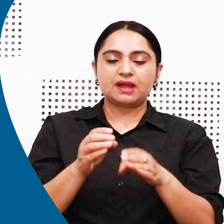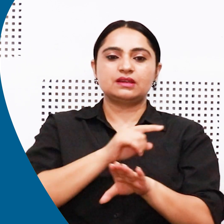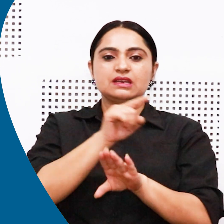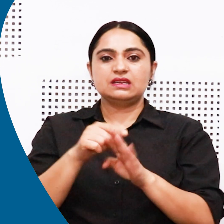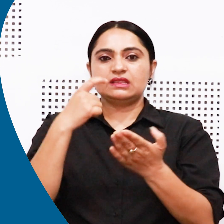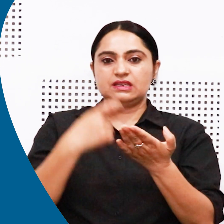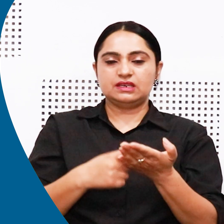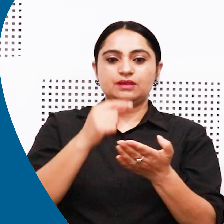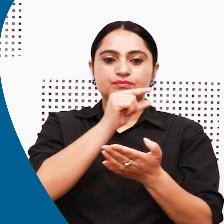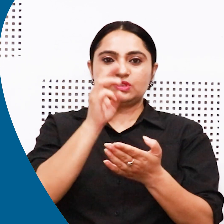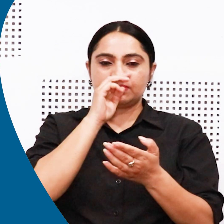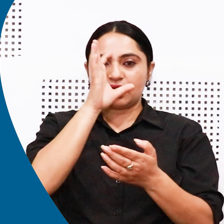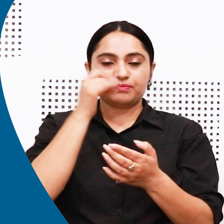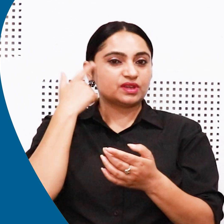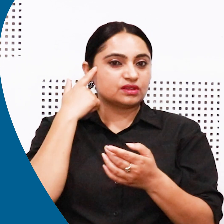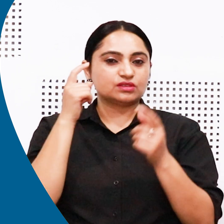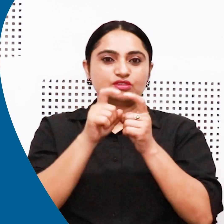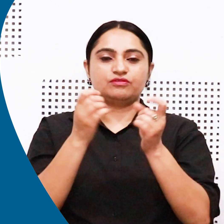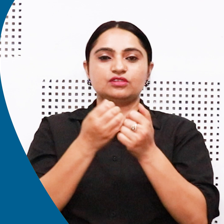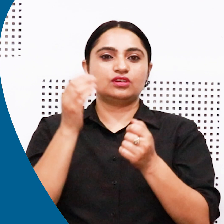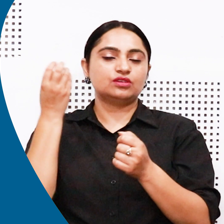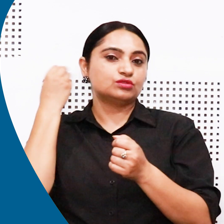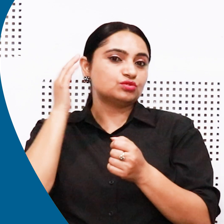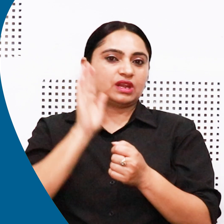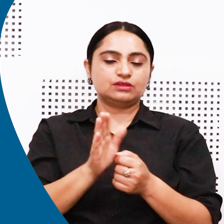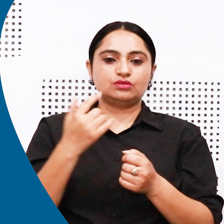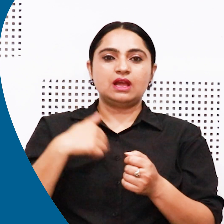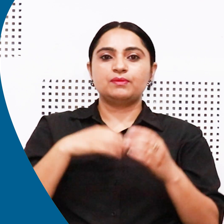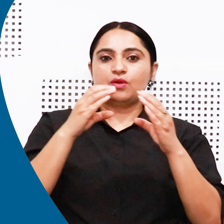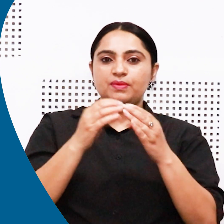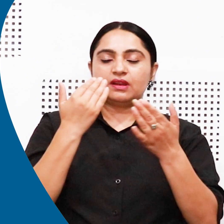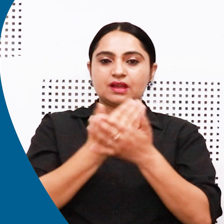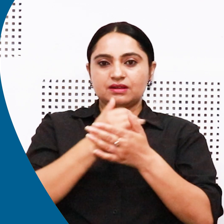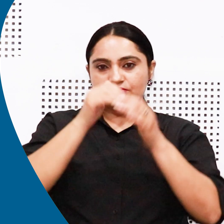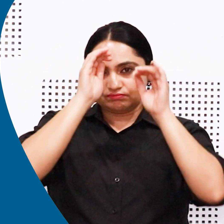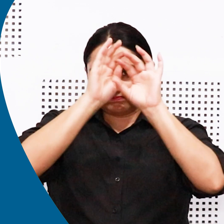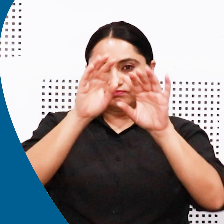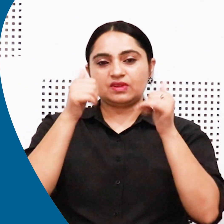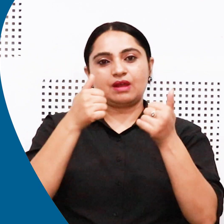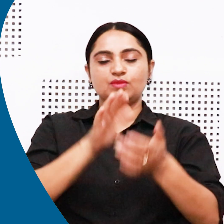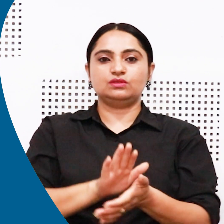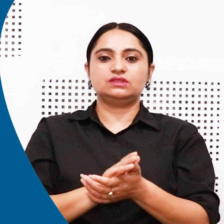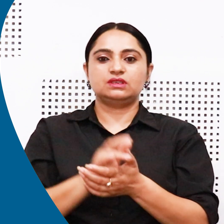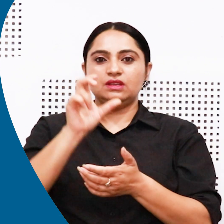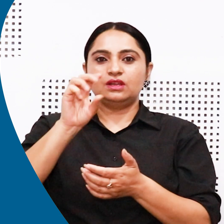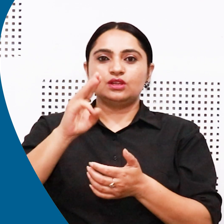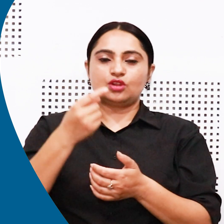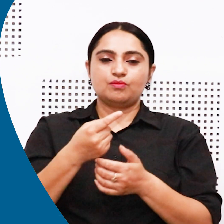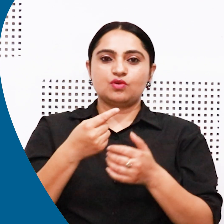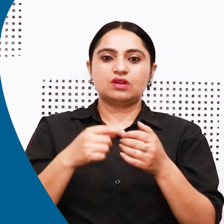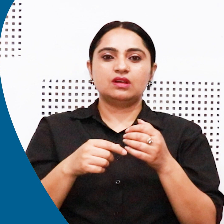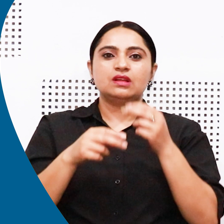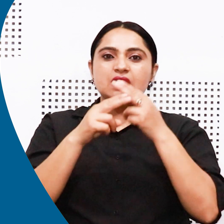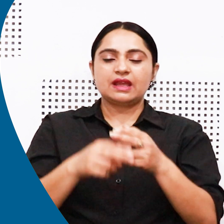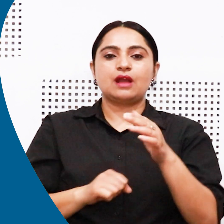बारेमा पनि विज्ञसँग छलफल गरेको सुन्ने गरेको छु। कार्यक्रम हाम्रो पालिका सन्देशमूलक छ। देवप्रसाद कोइराला, दमक नगरपालिका लेखा प्रमुखको